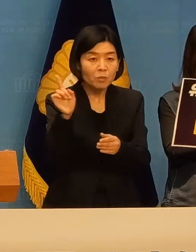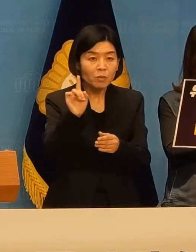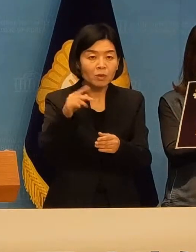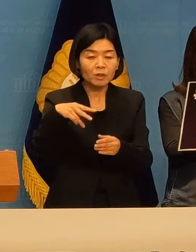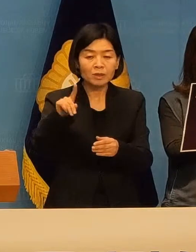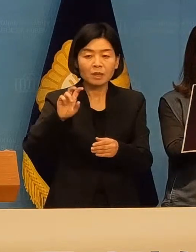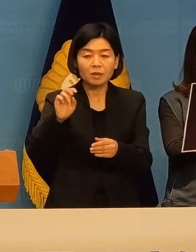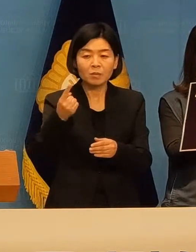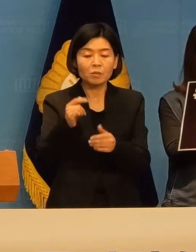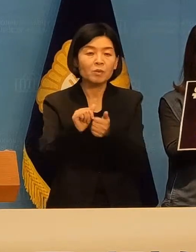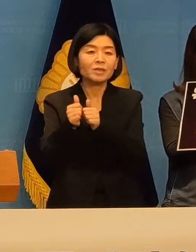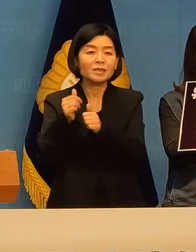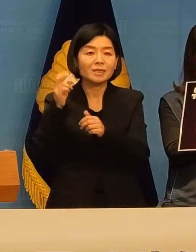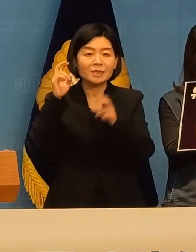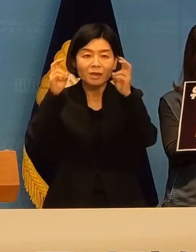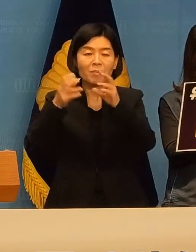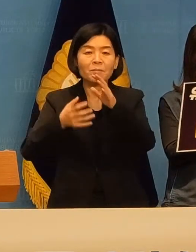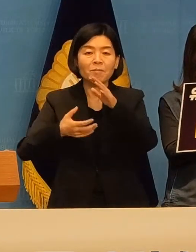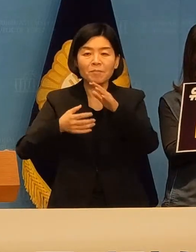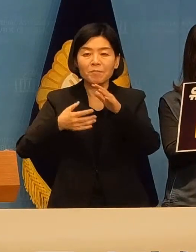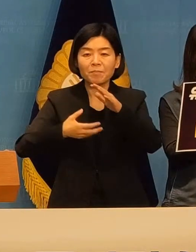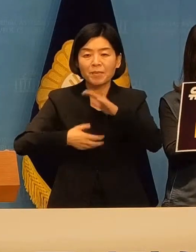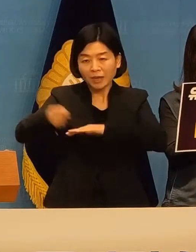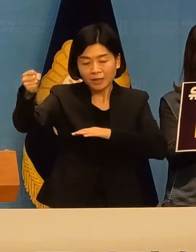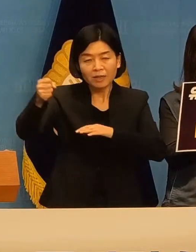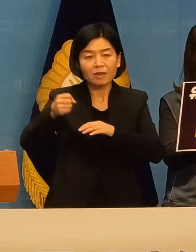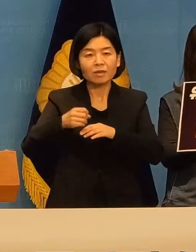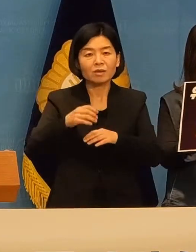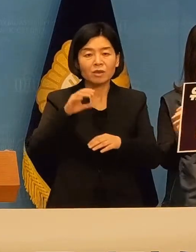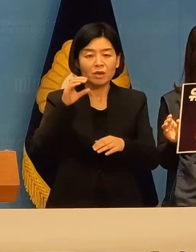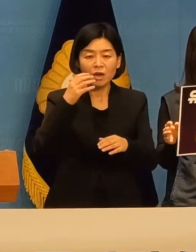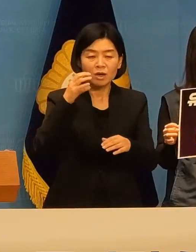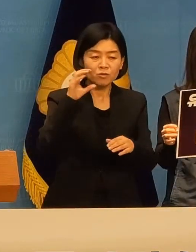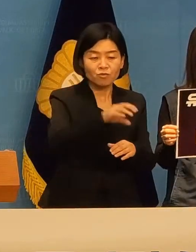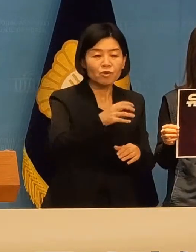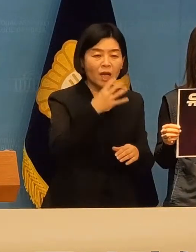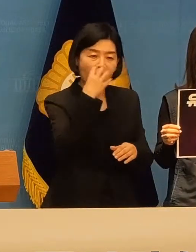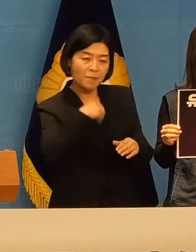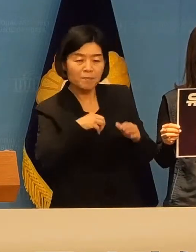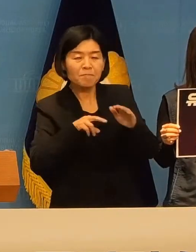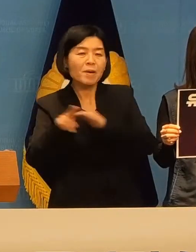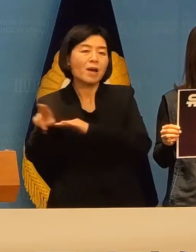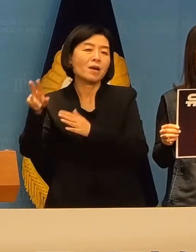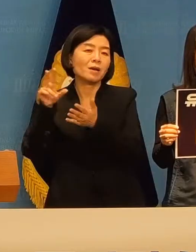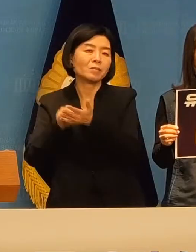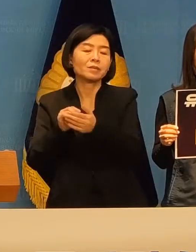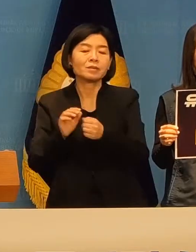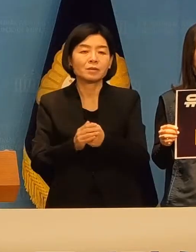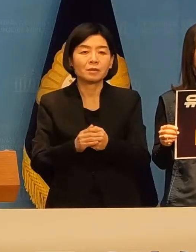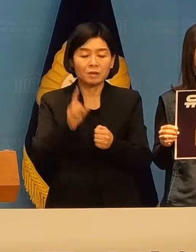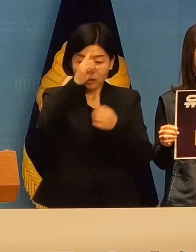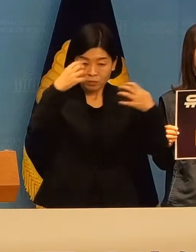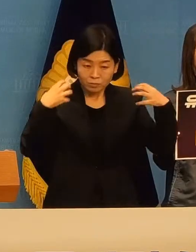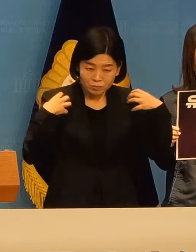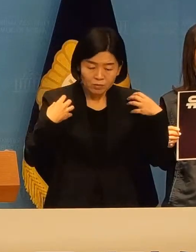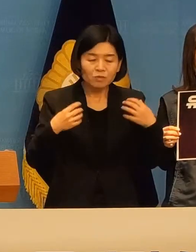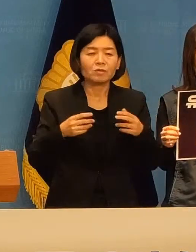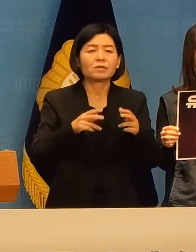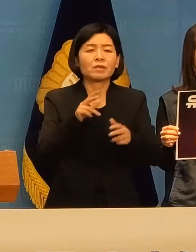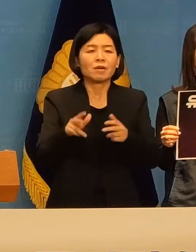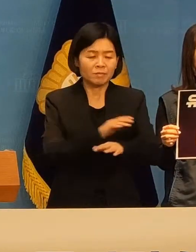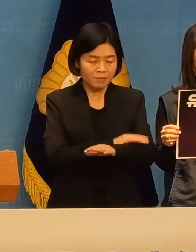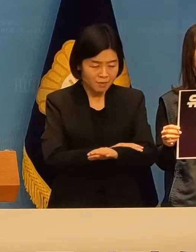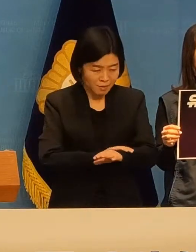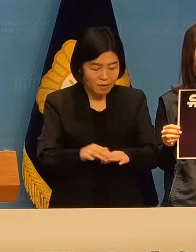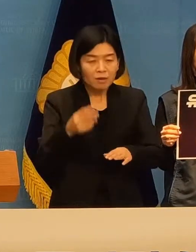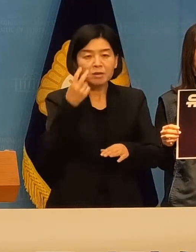약탈, 투기자본에 의한 먹튀입니다. 정부는 산업을 보호하고 건강하게 발전시켜가야 할